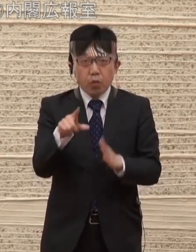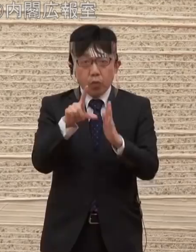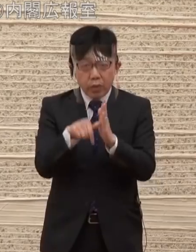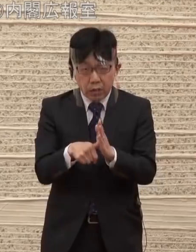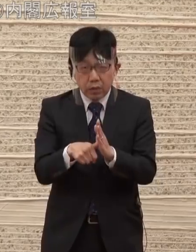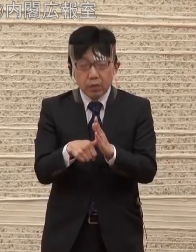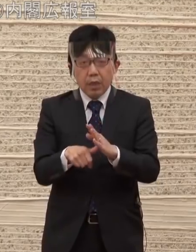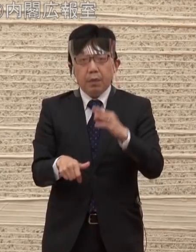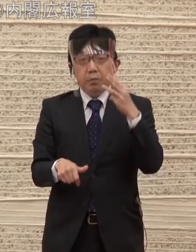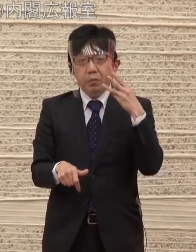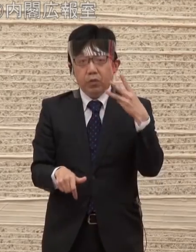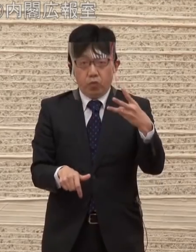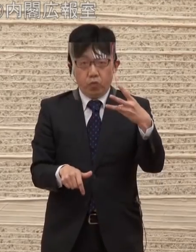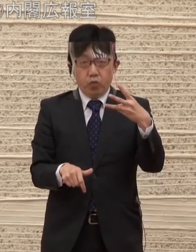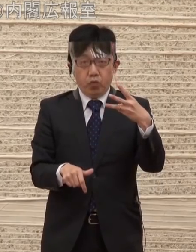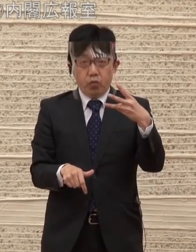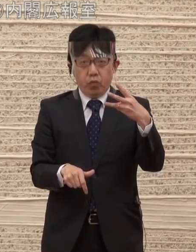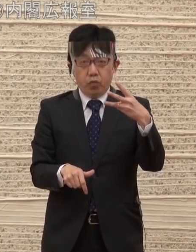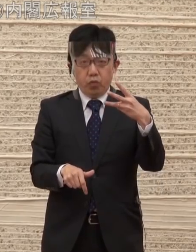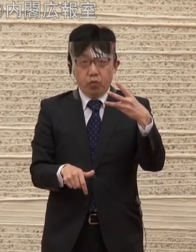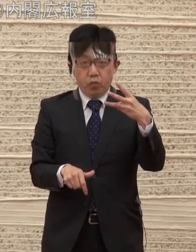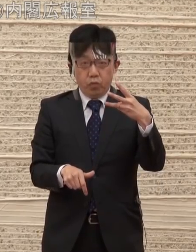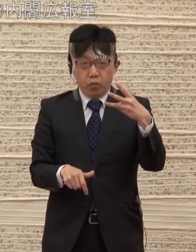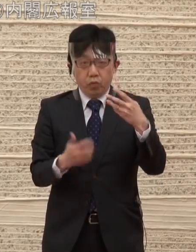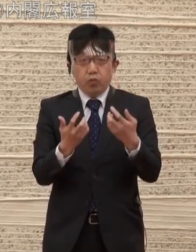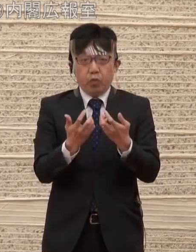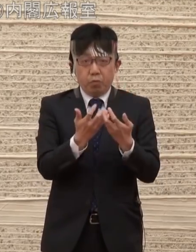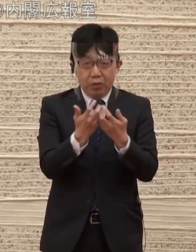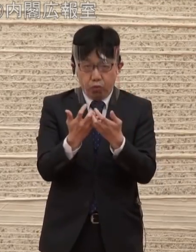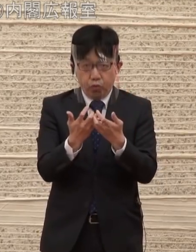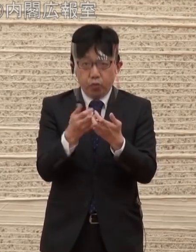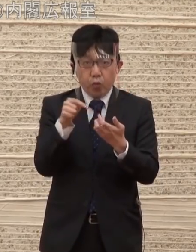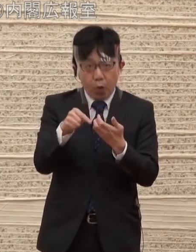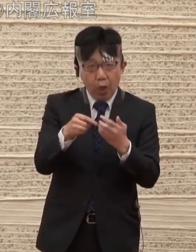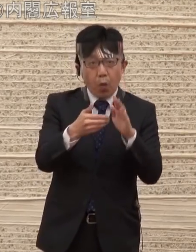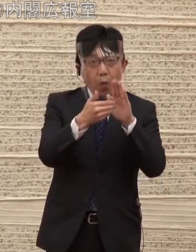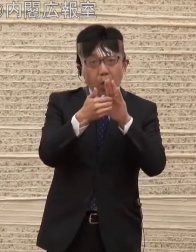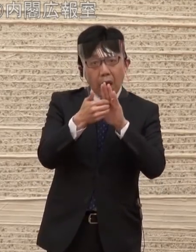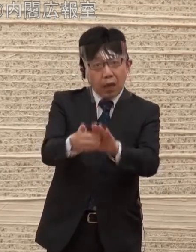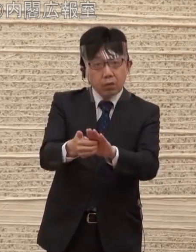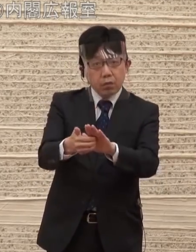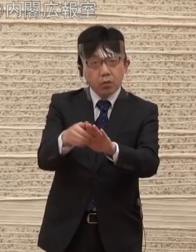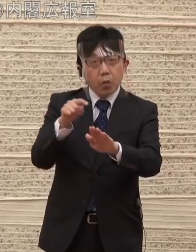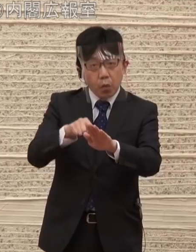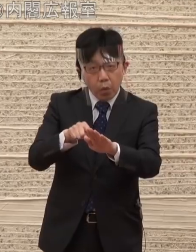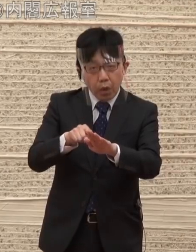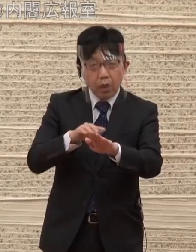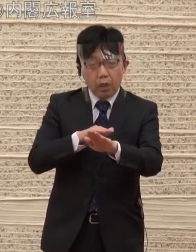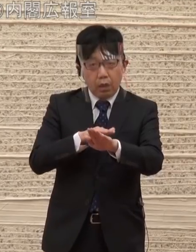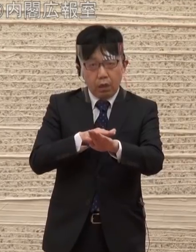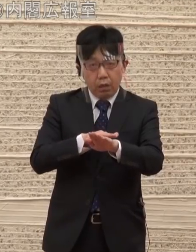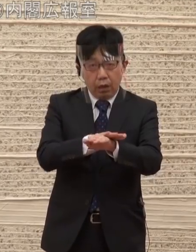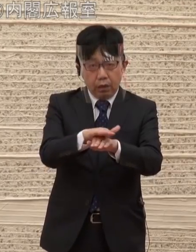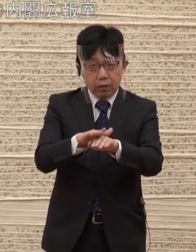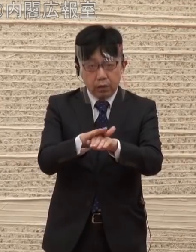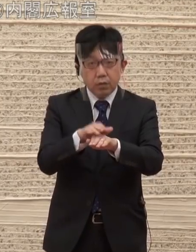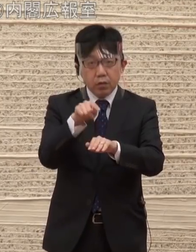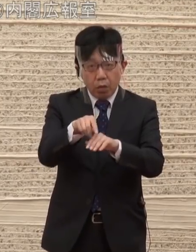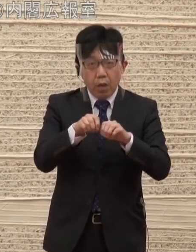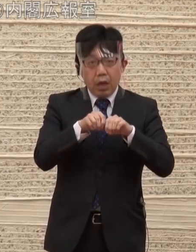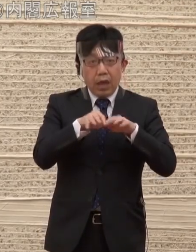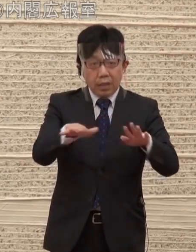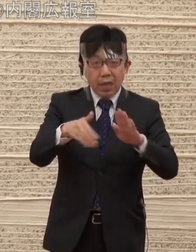3つのこの3つを回避するなどですね感染拡大